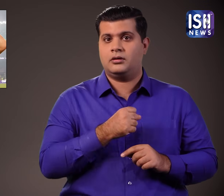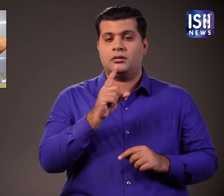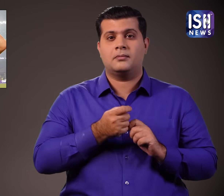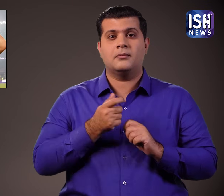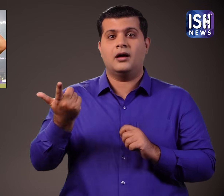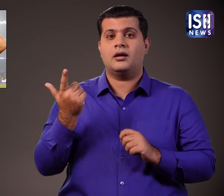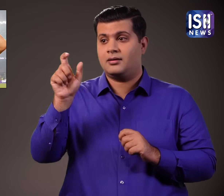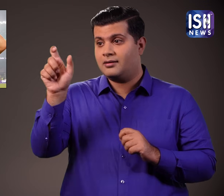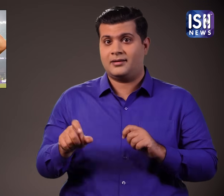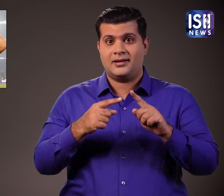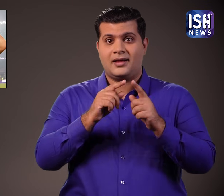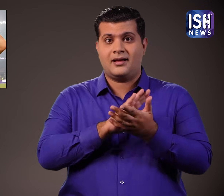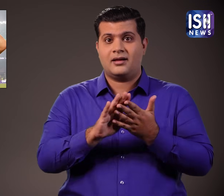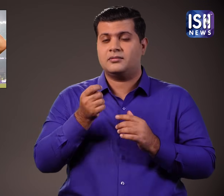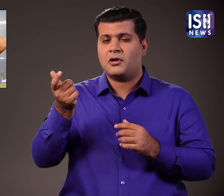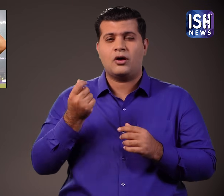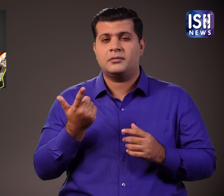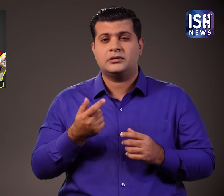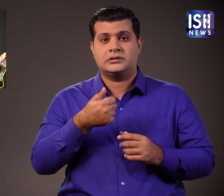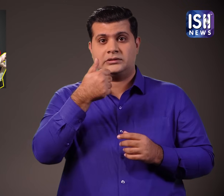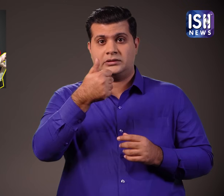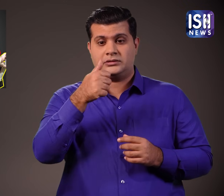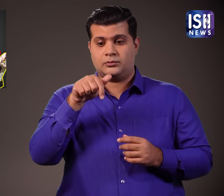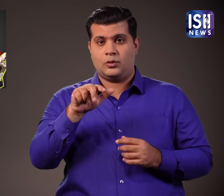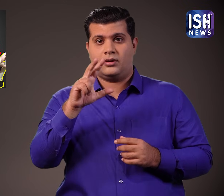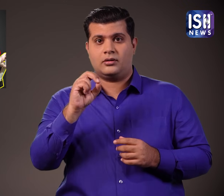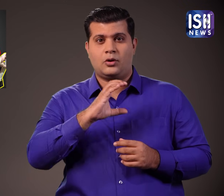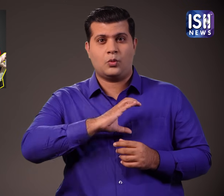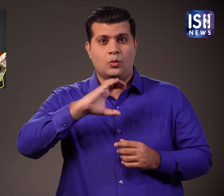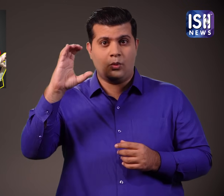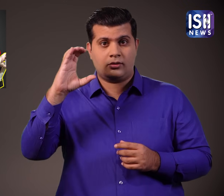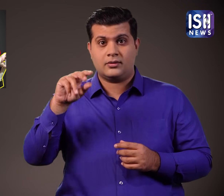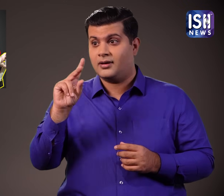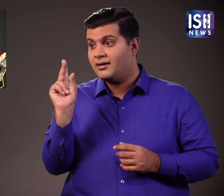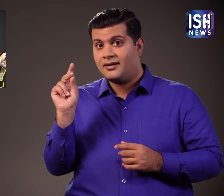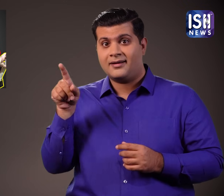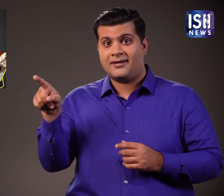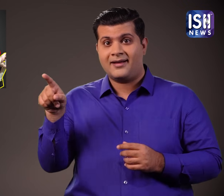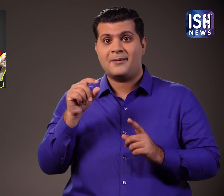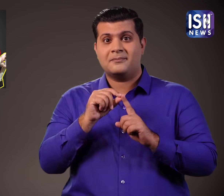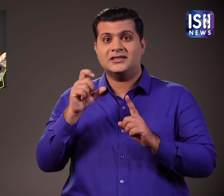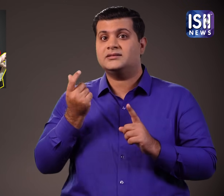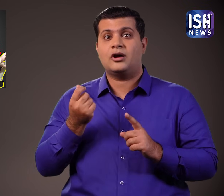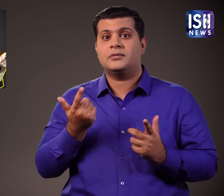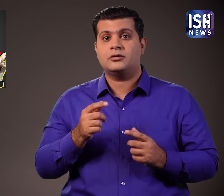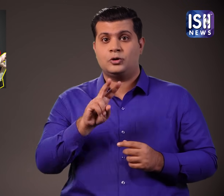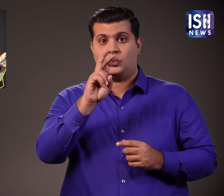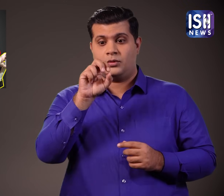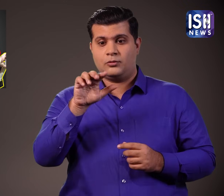आगामी IPL 2024 के लिए S.R.S. द्वारा Travis को 6,80,000,000 रुपे